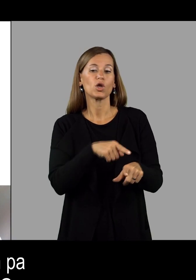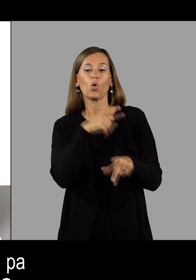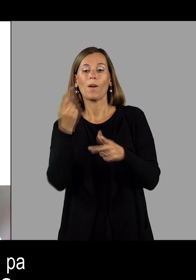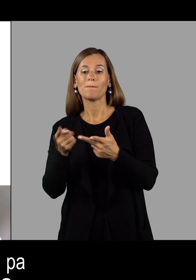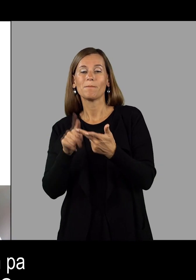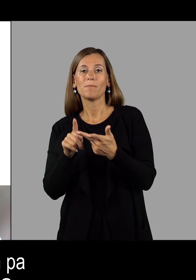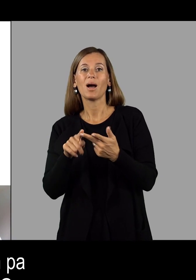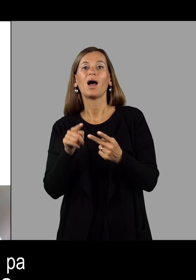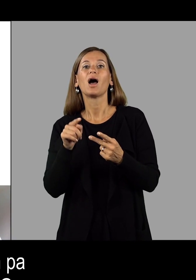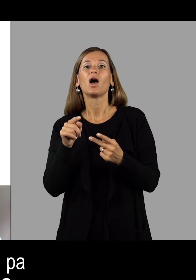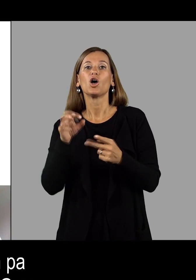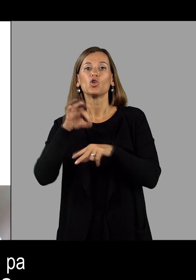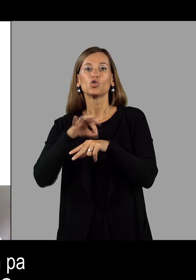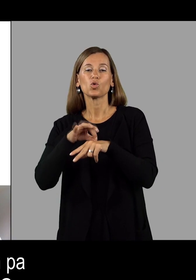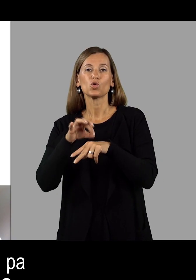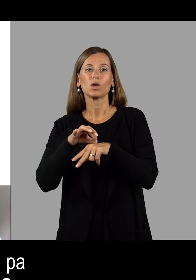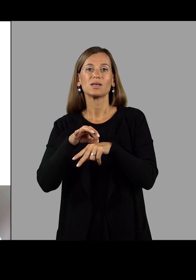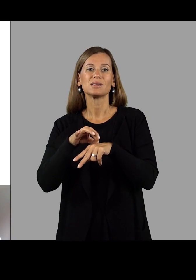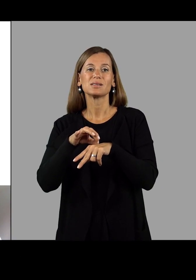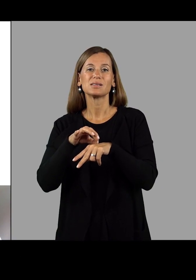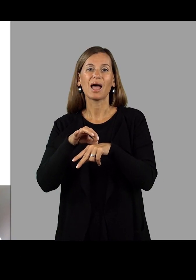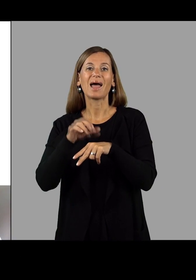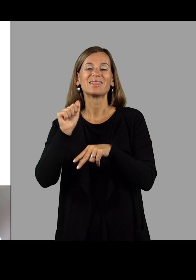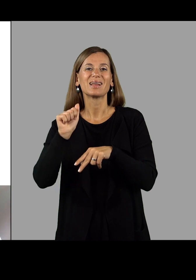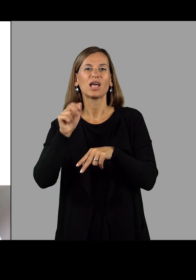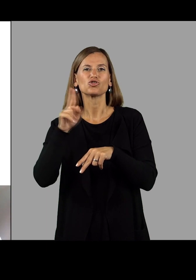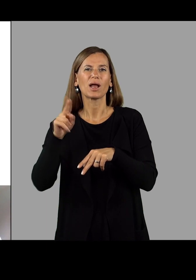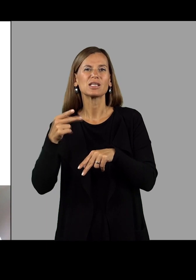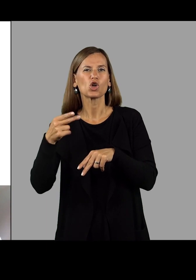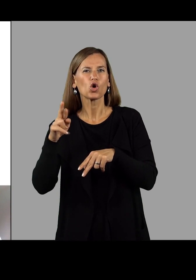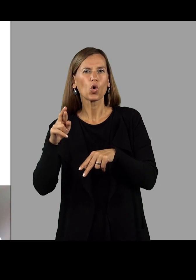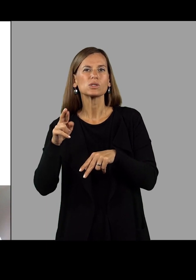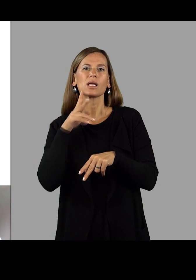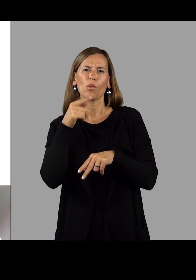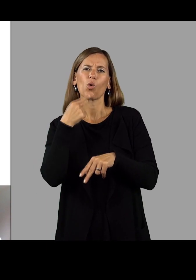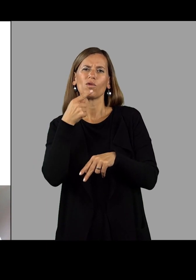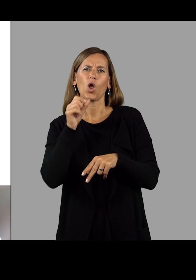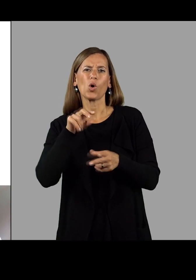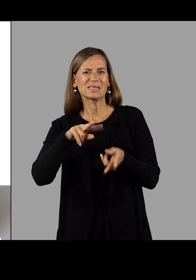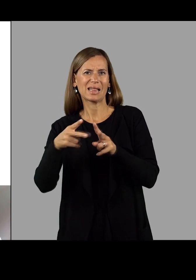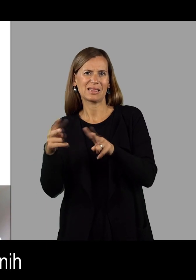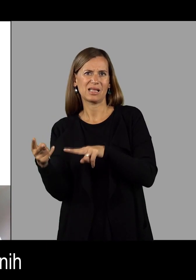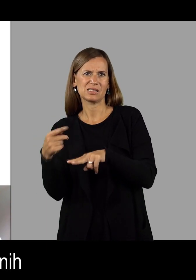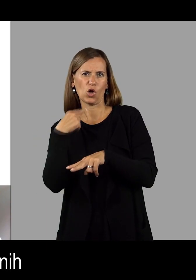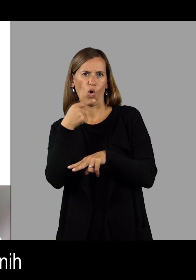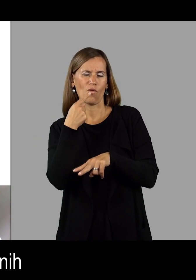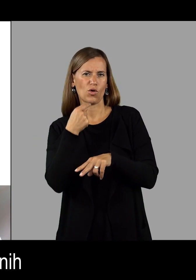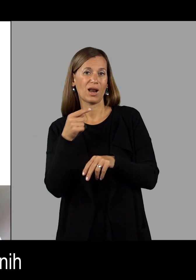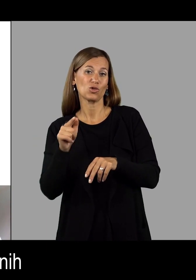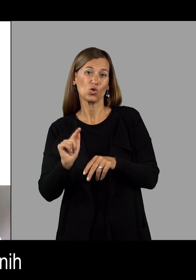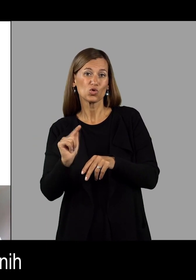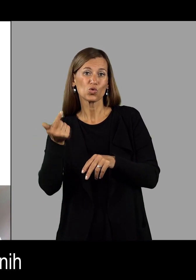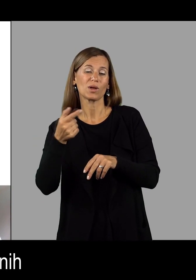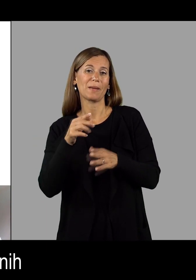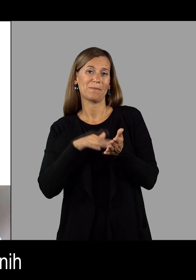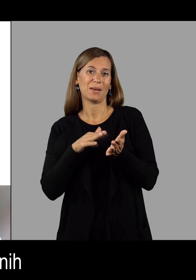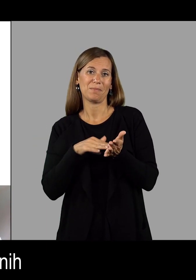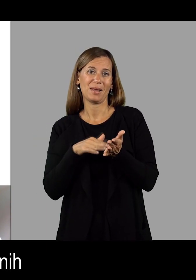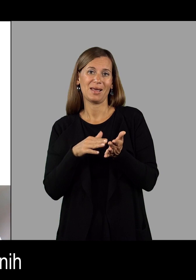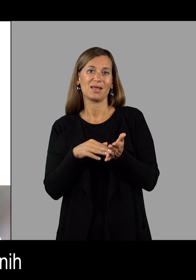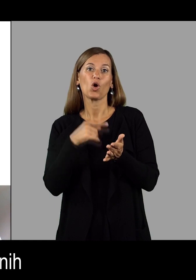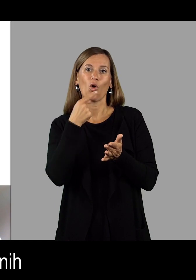in pa doktorica Jerneja Žganec-Gros iz podjetja Alpinion, ki bo govorila o sintezi govora, kar je drugi primer